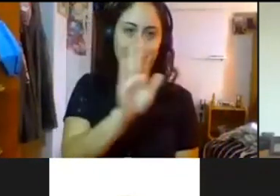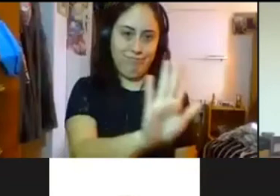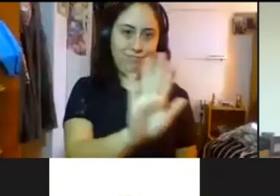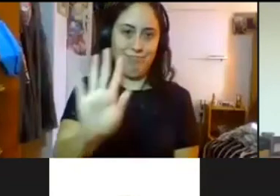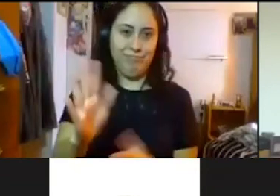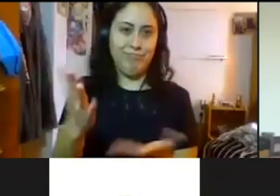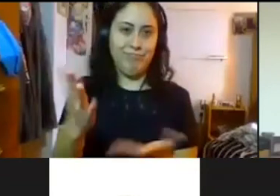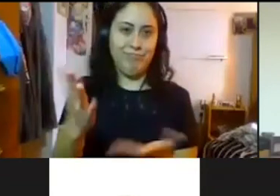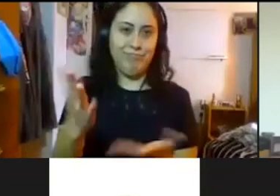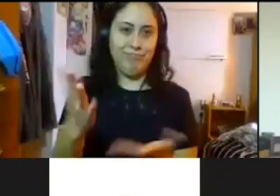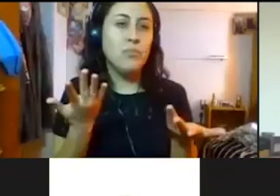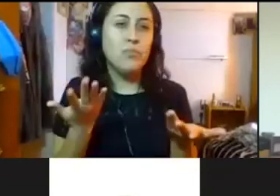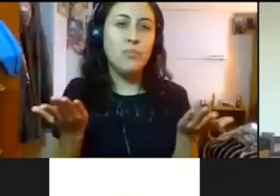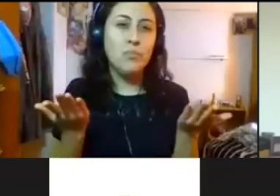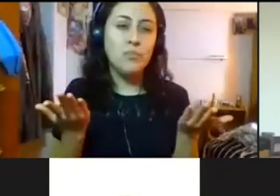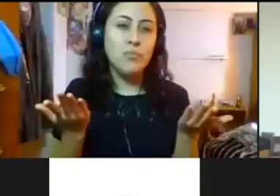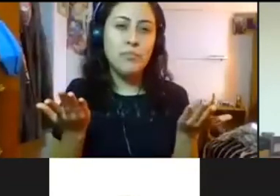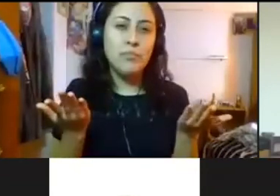han estado